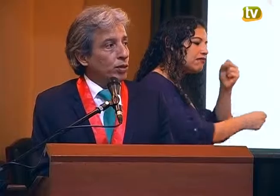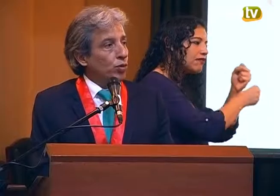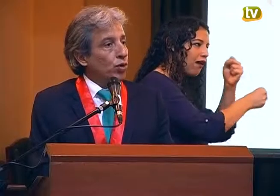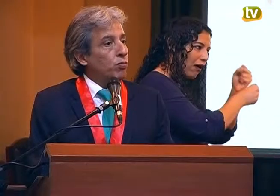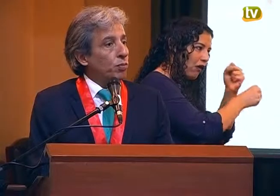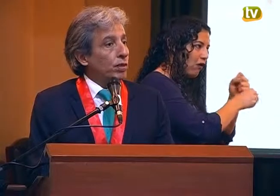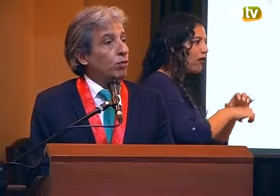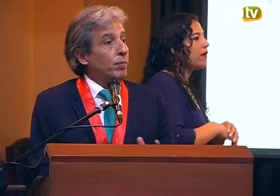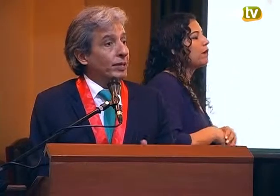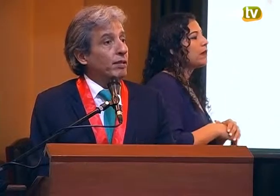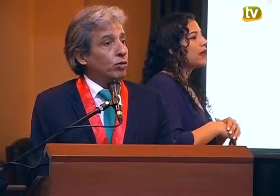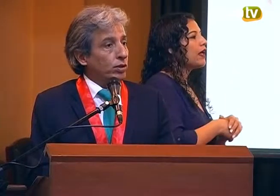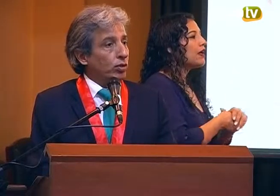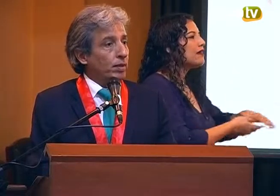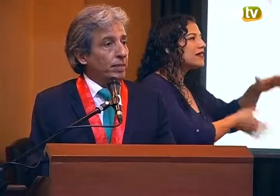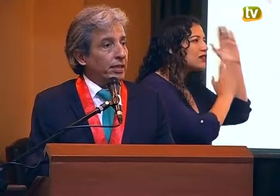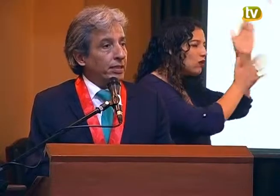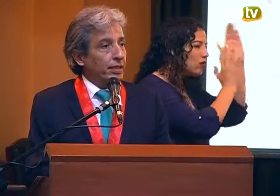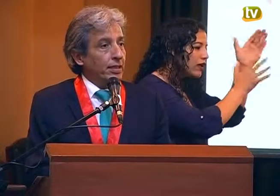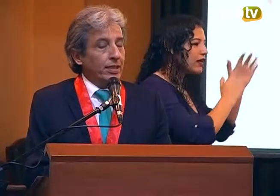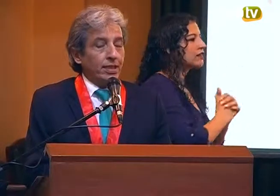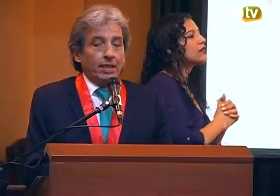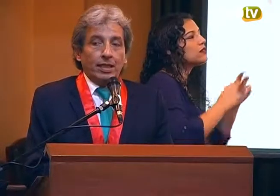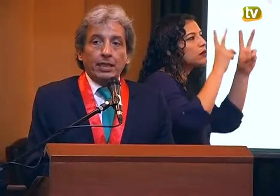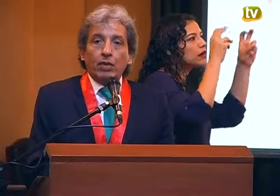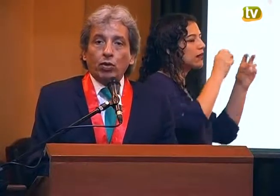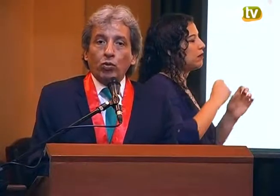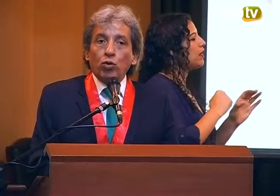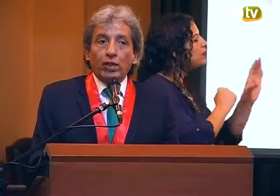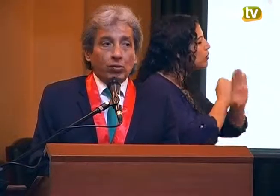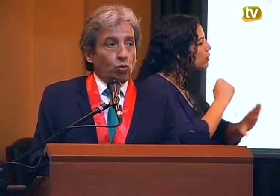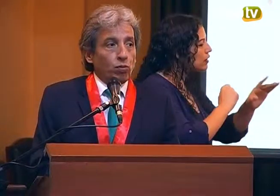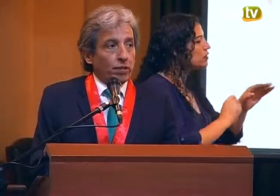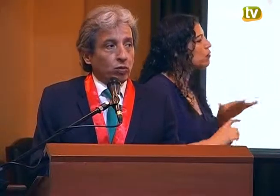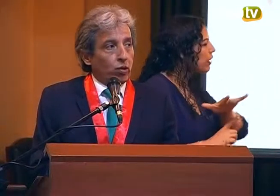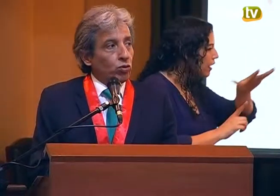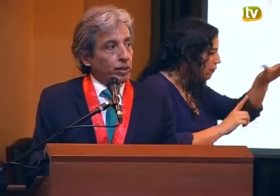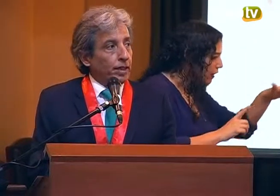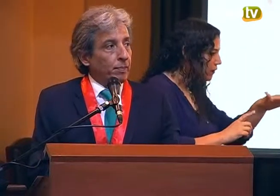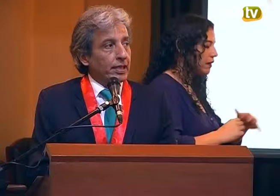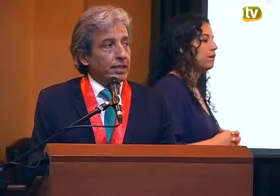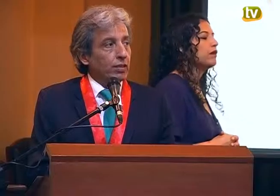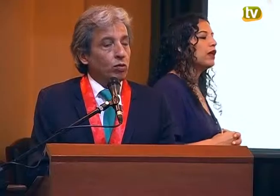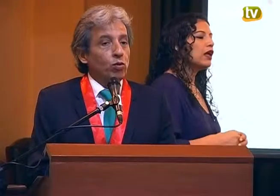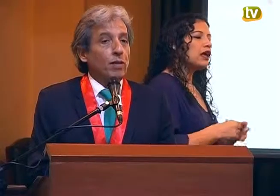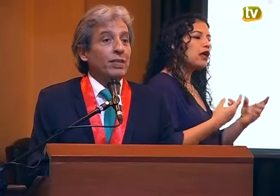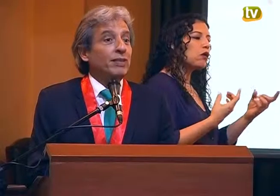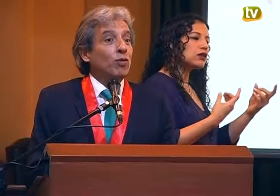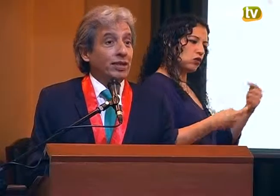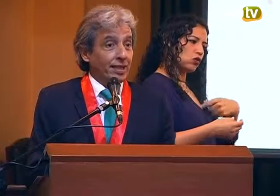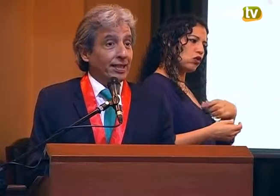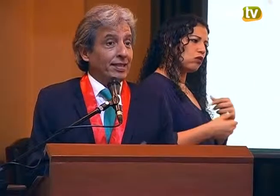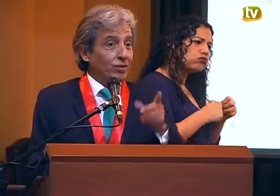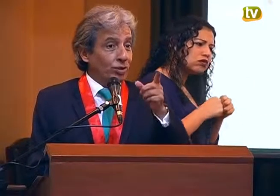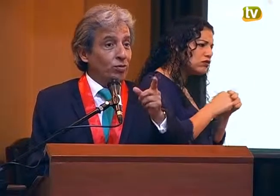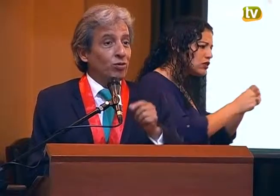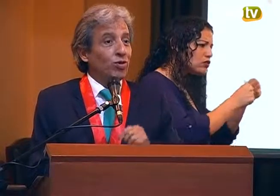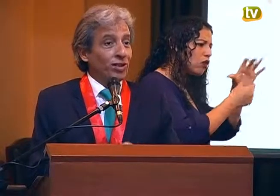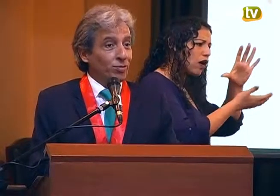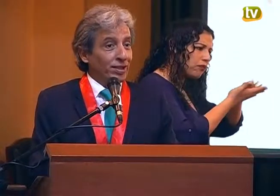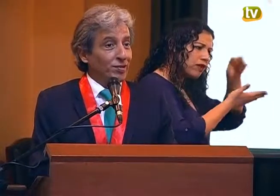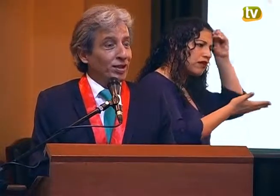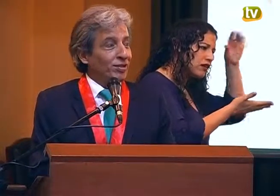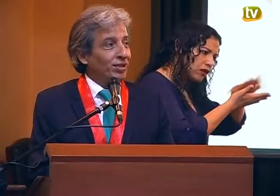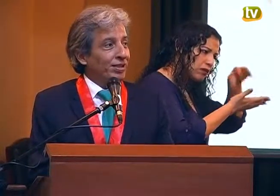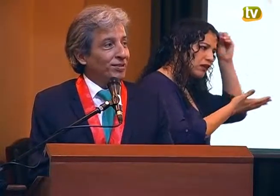creo que ha sido uno de los momentos más históricos del planeta. Y creo que uno descubre, porque uno sigue aprendiendo aún a mis 53 años, aún